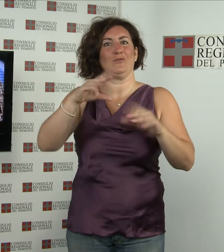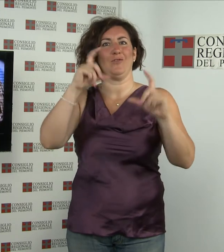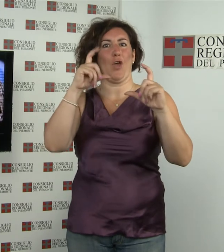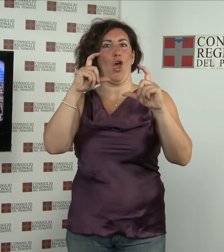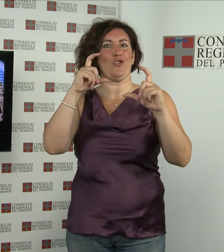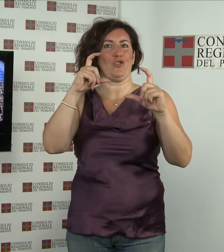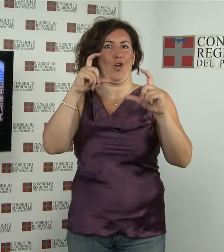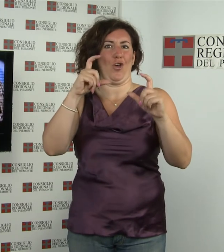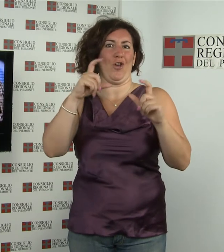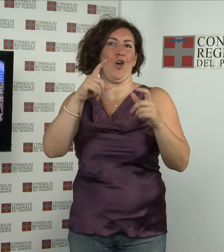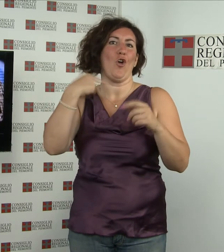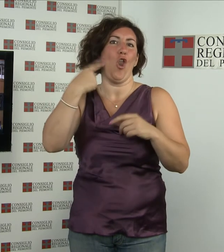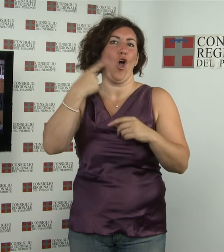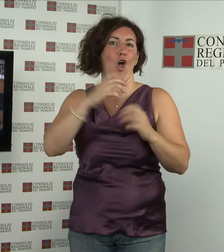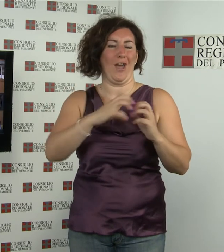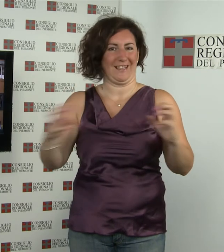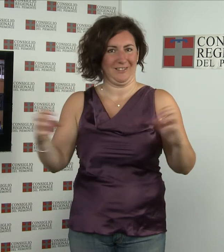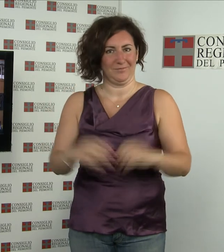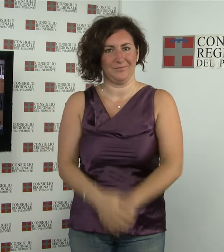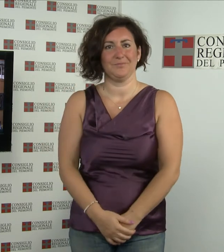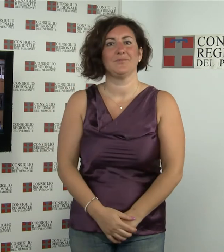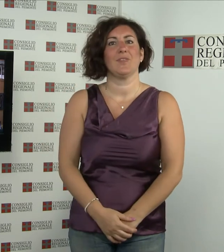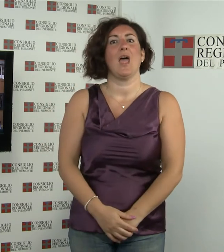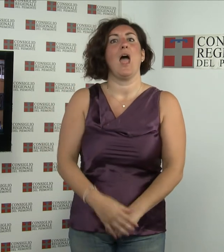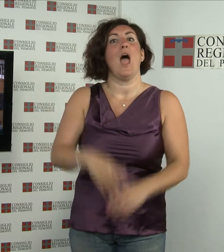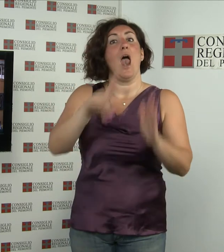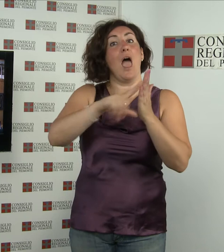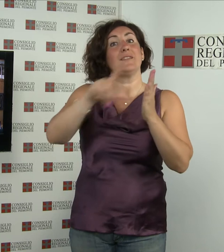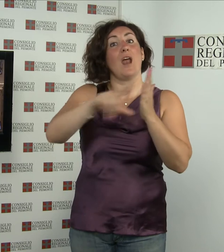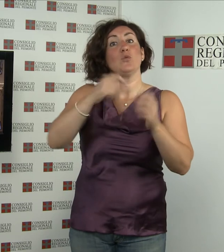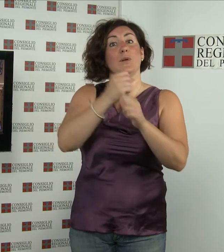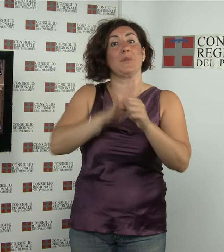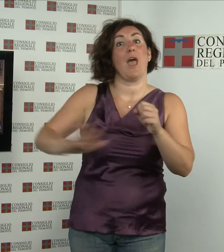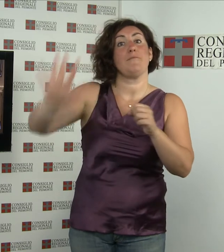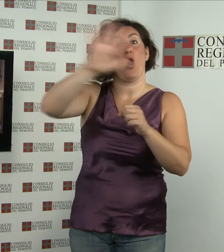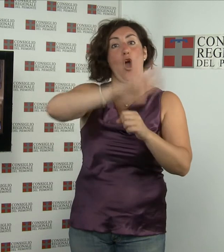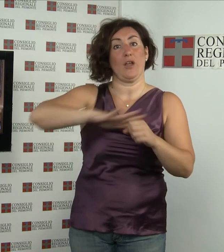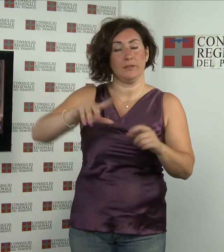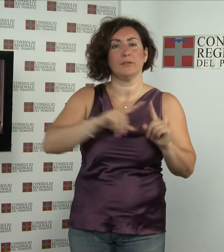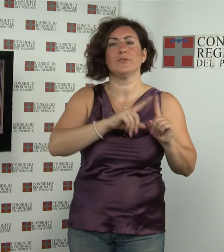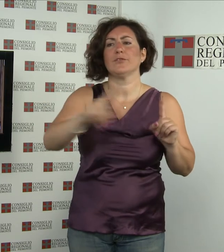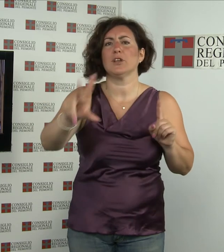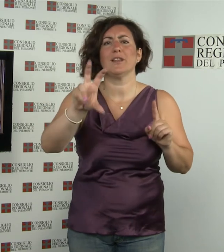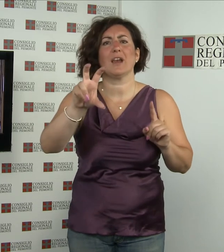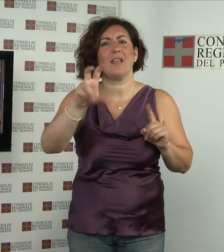letteratura piemontese fino al 30 agosto all'urp del consiglio regionale del piemonte e via arsenale 14 è visitabile la mostra